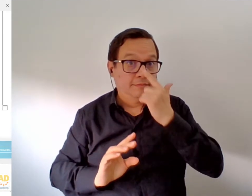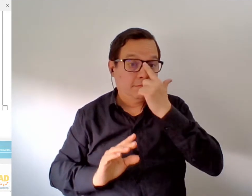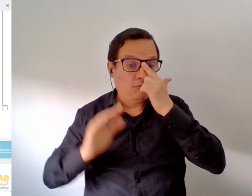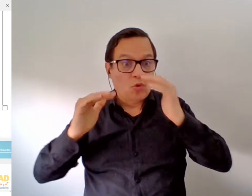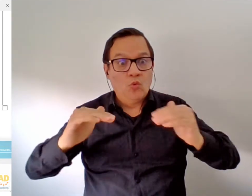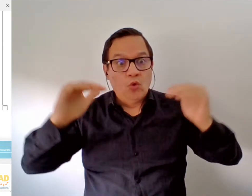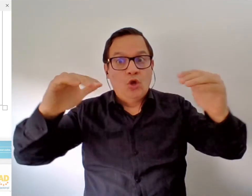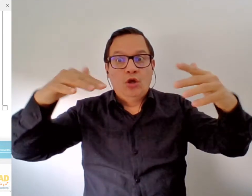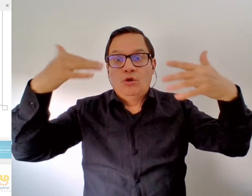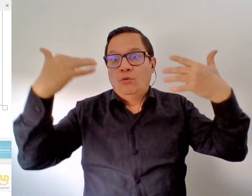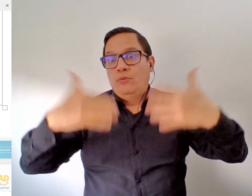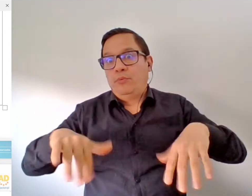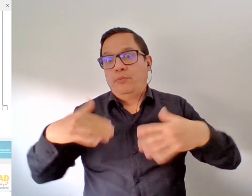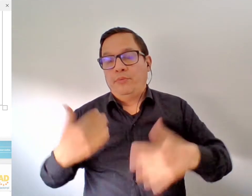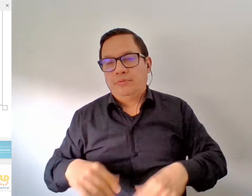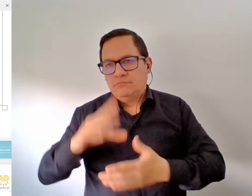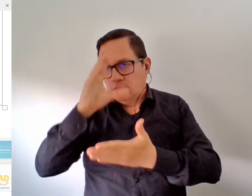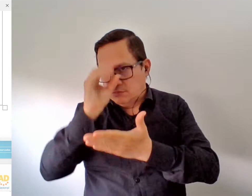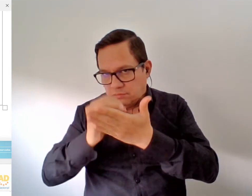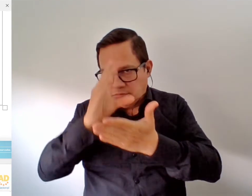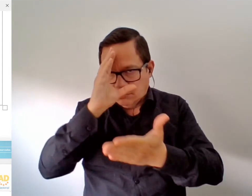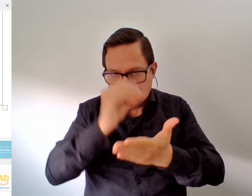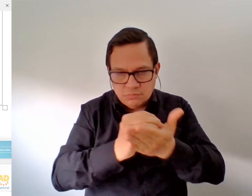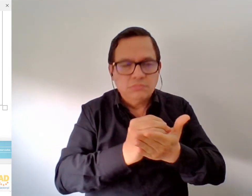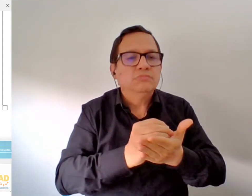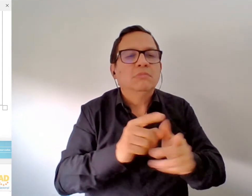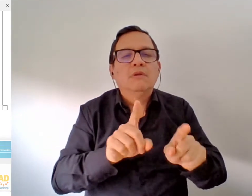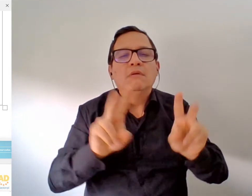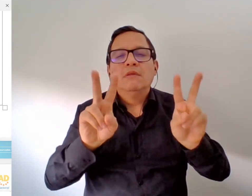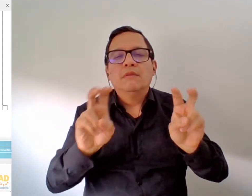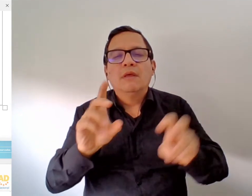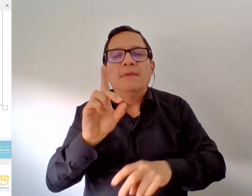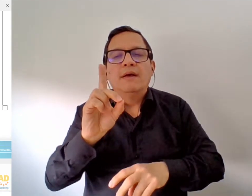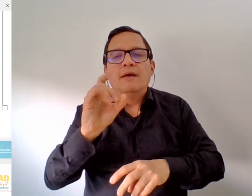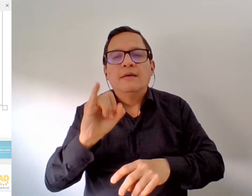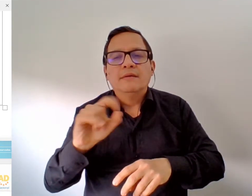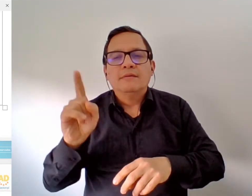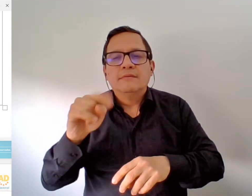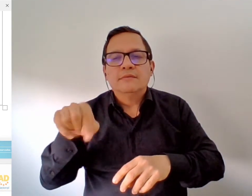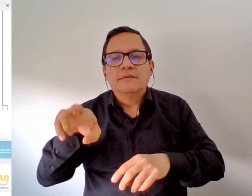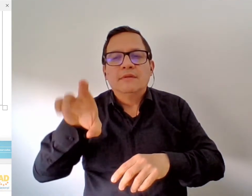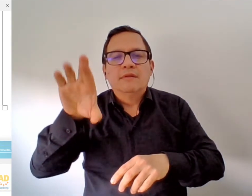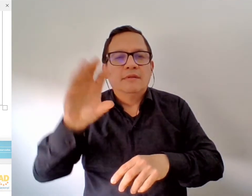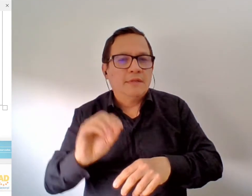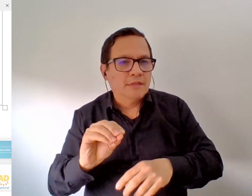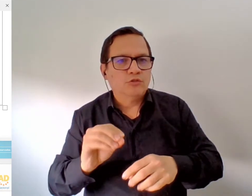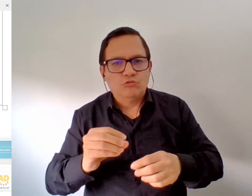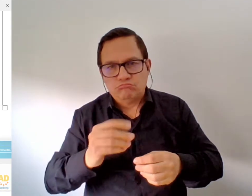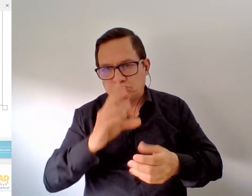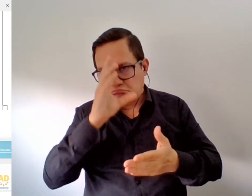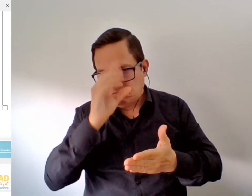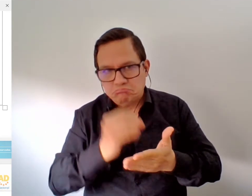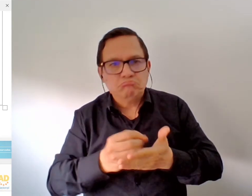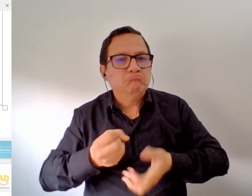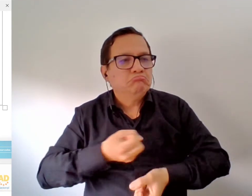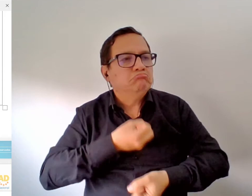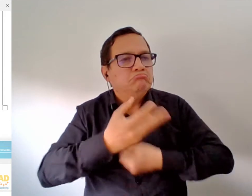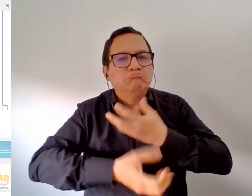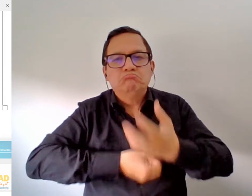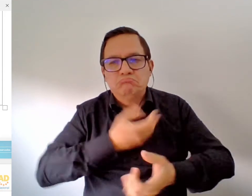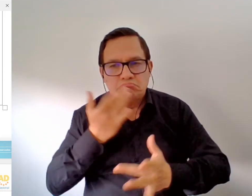Nivel alto. Las opiniones sobre distribuciones de GNU/Linux expresadas en el foro